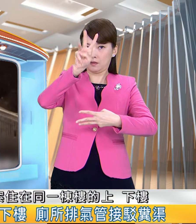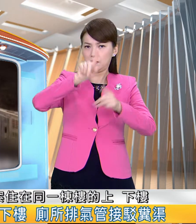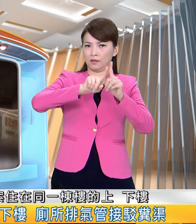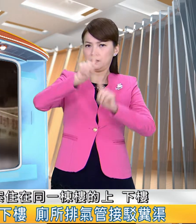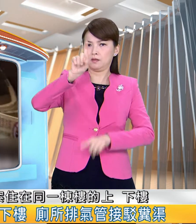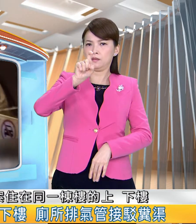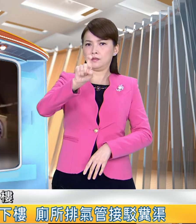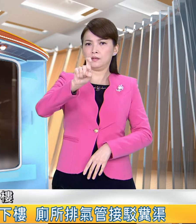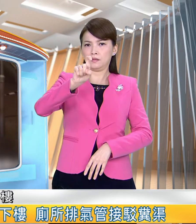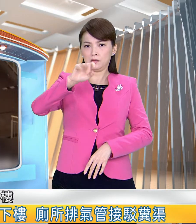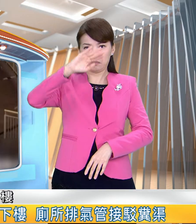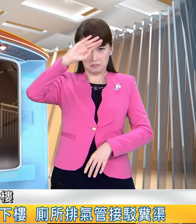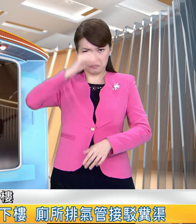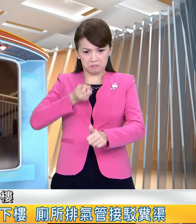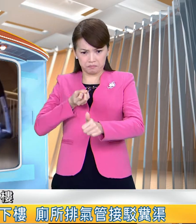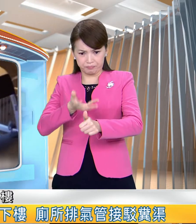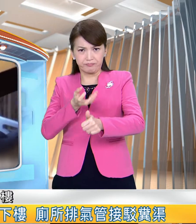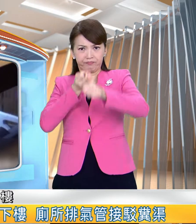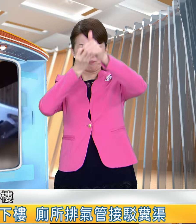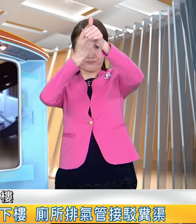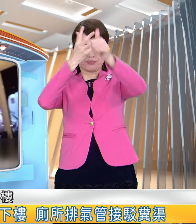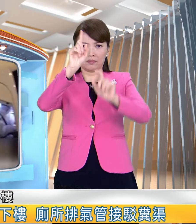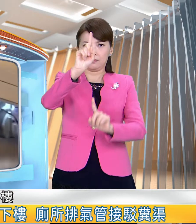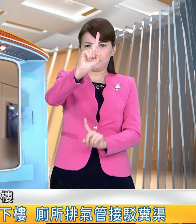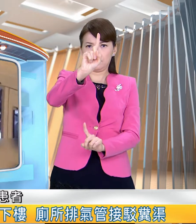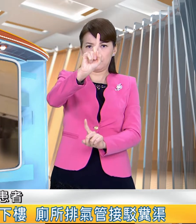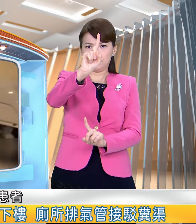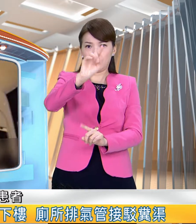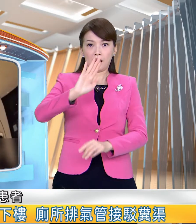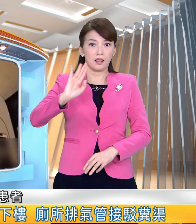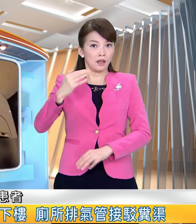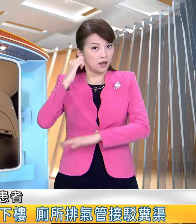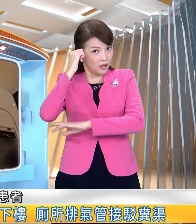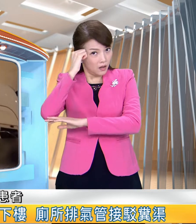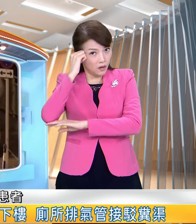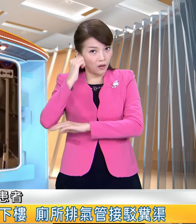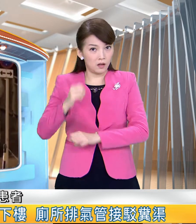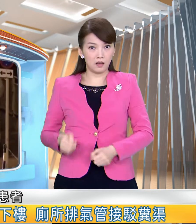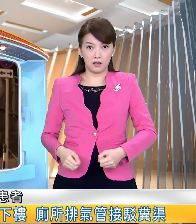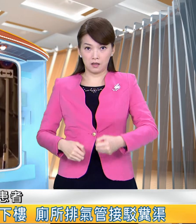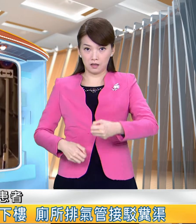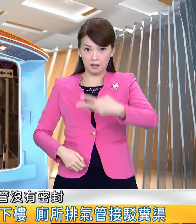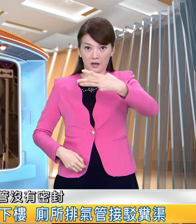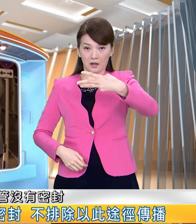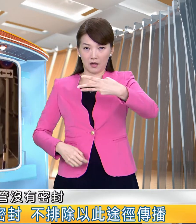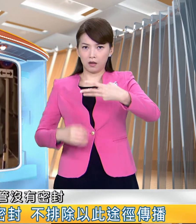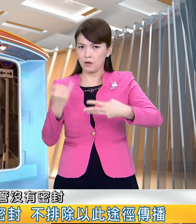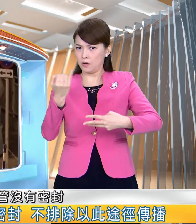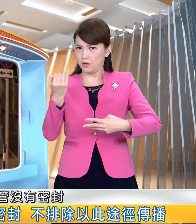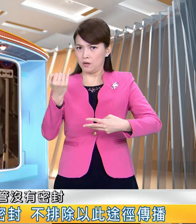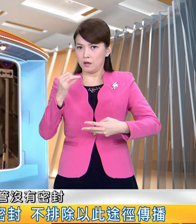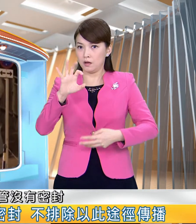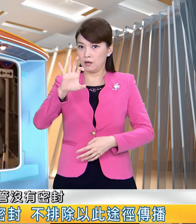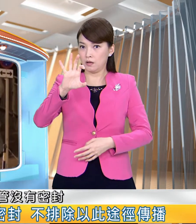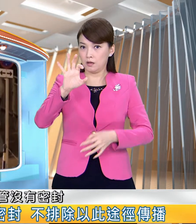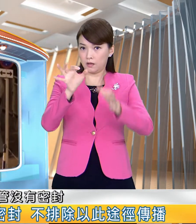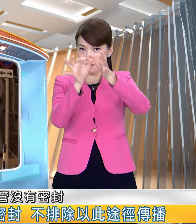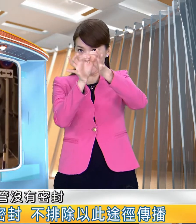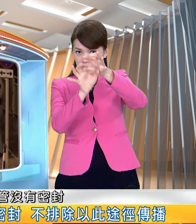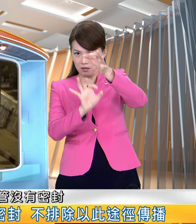楼，虽然相隔约十层楼，不过住在楼下的患者住处的厕所排气管